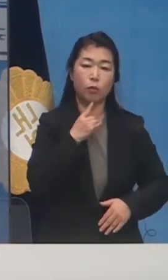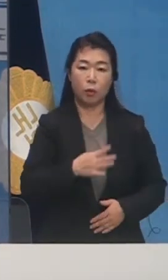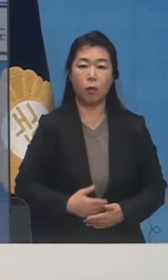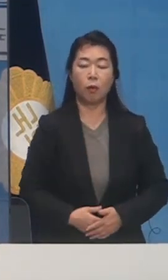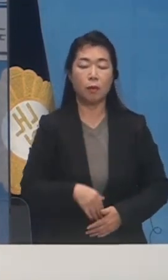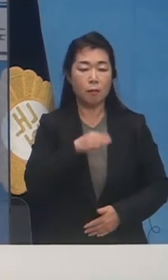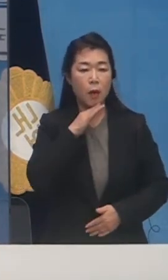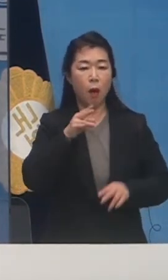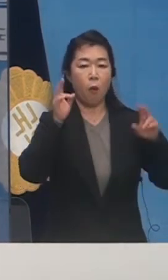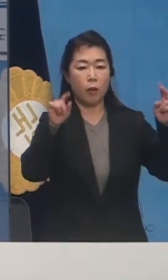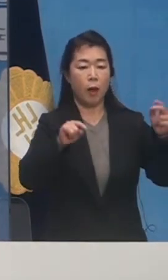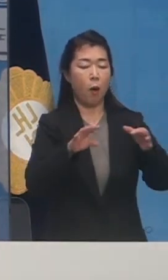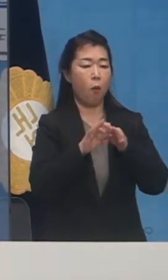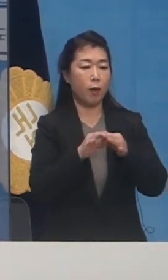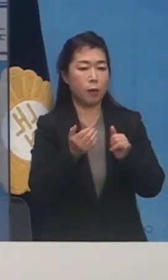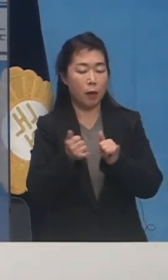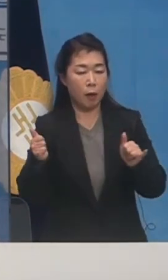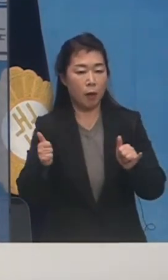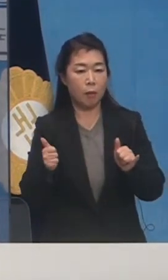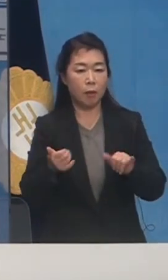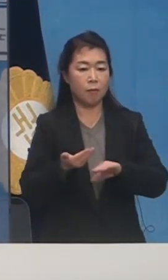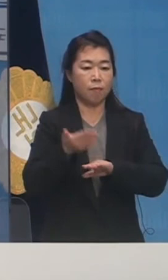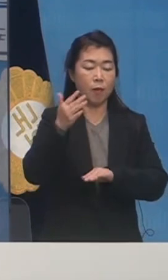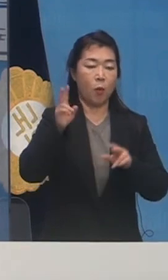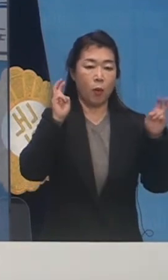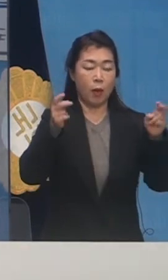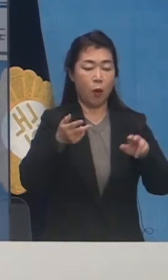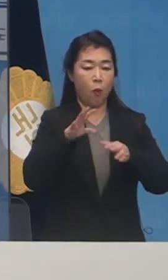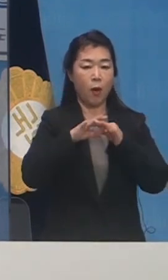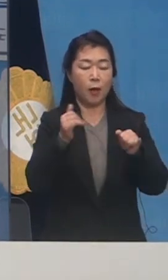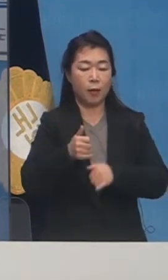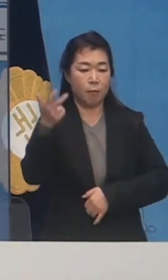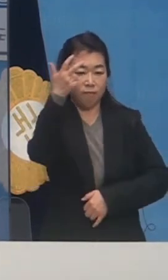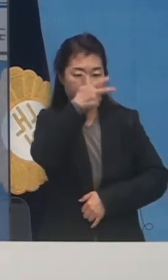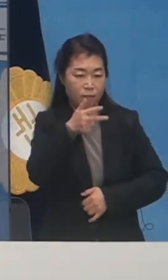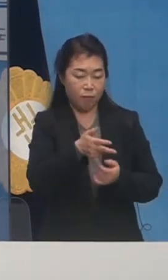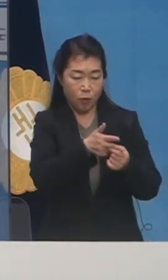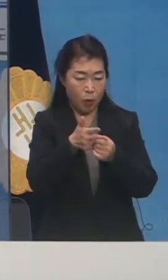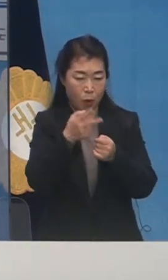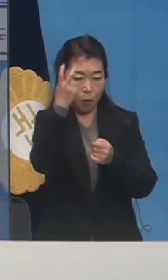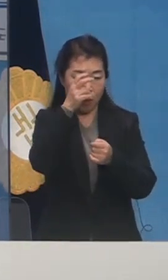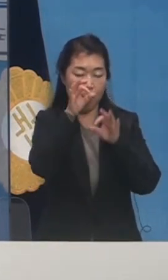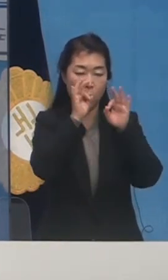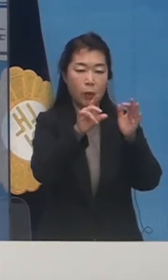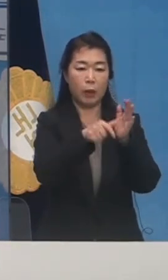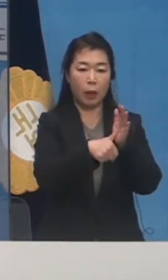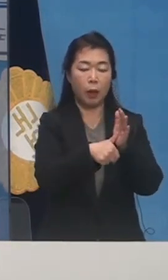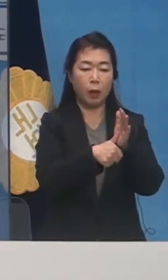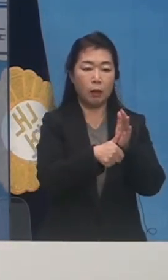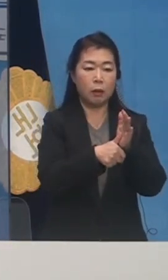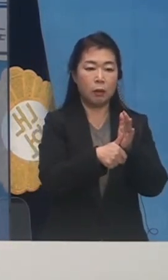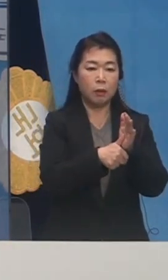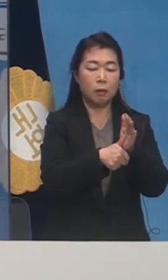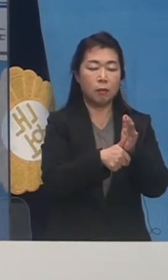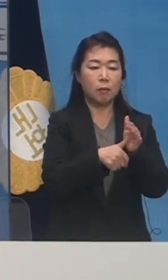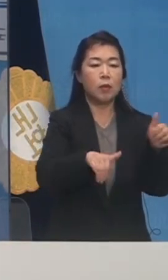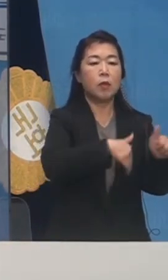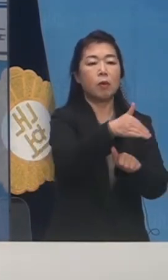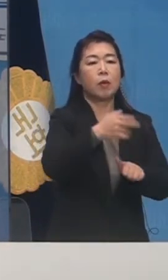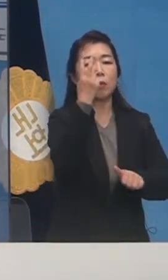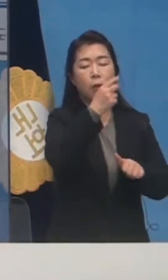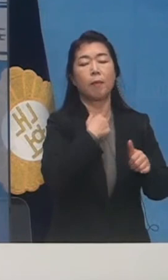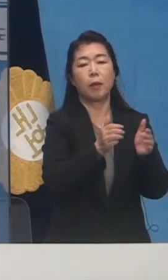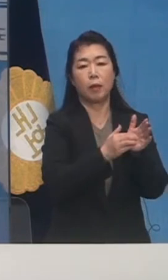아니라 회사의 관장과 개입 아래 진행됐다. 넷째, 기가 찬 것은